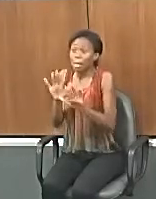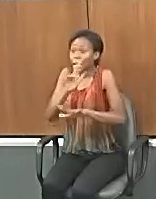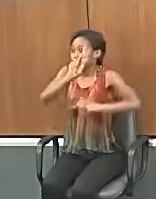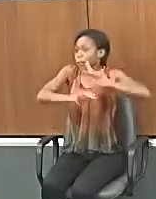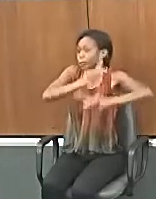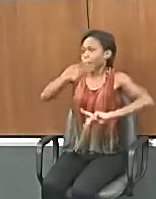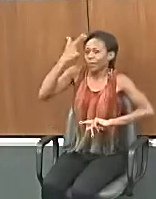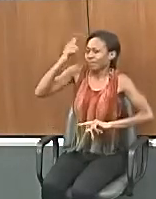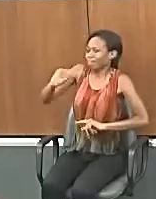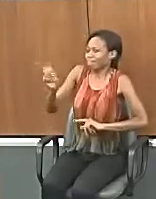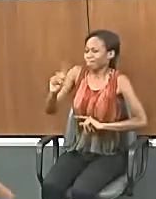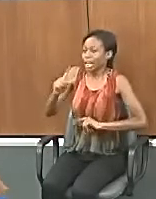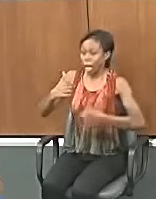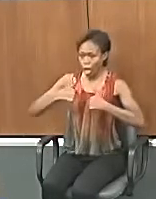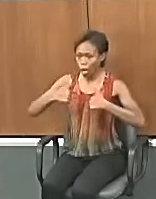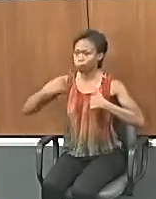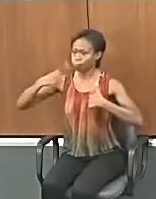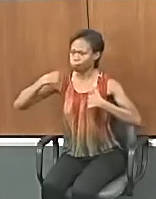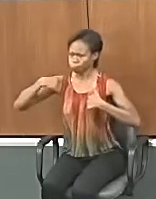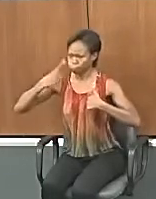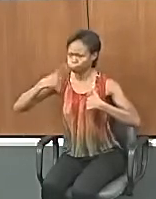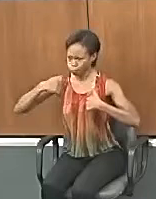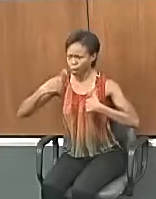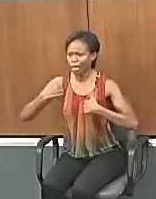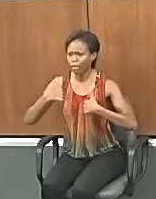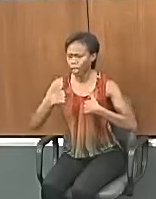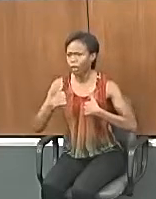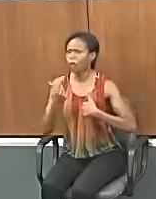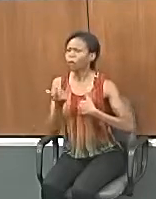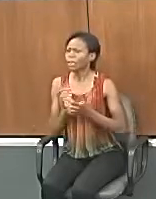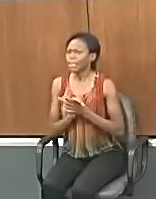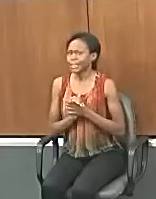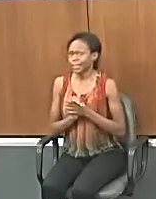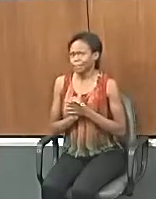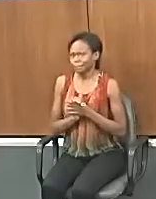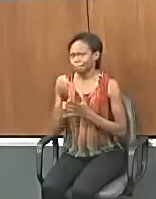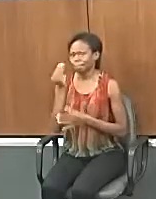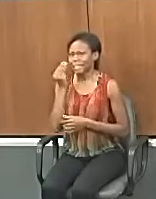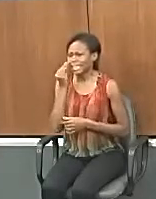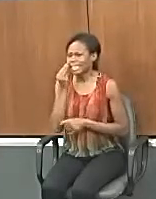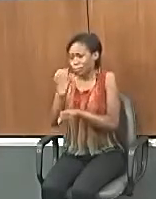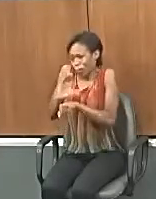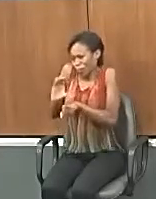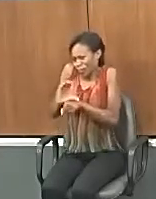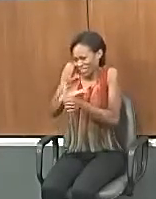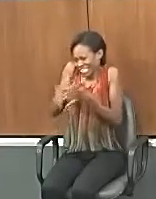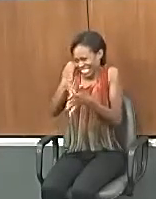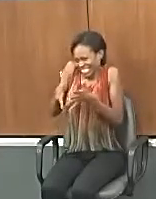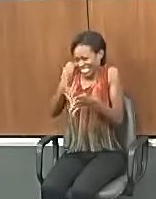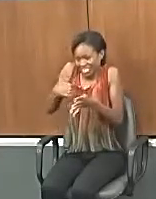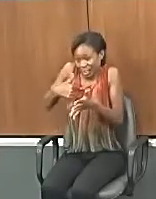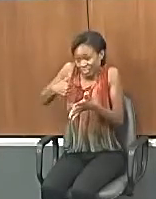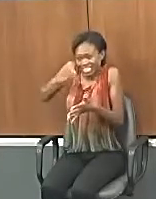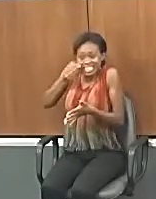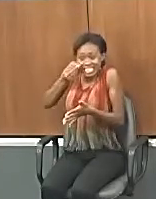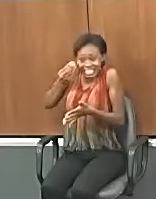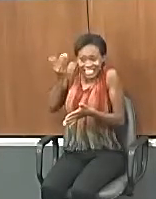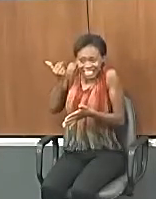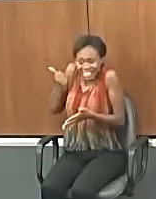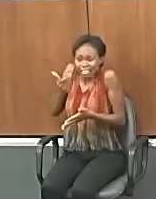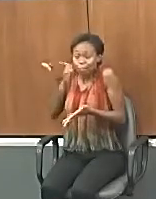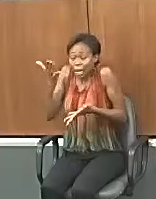defensor público faço várias meias culpa não é marcelo estava tentando fazer o curso de libras é exatamente para